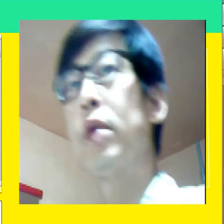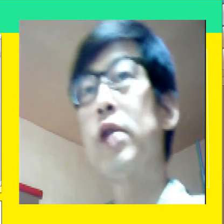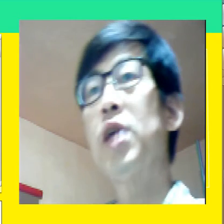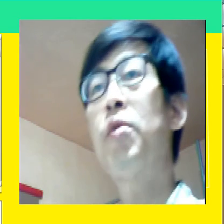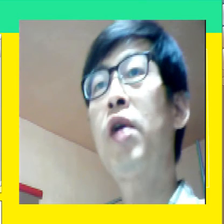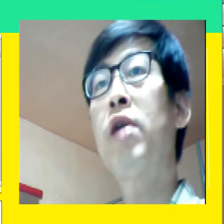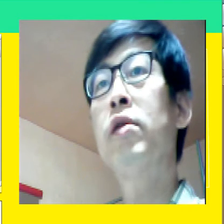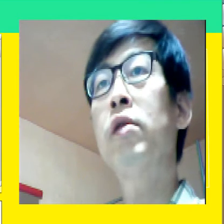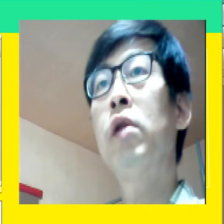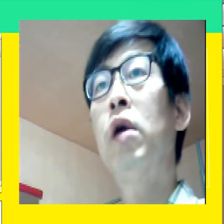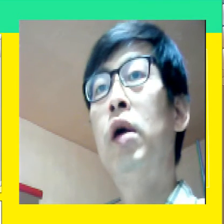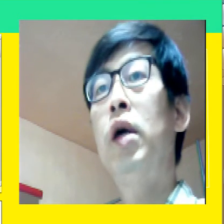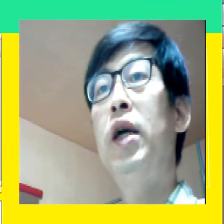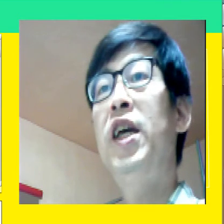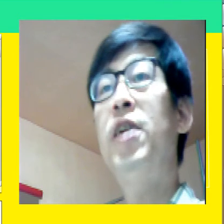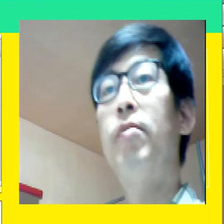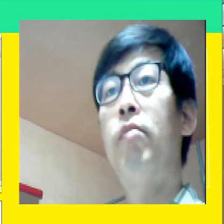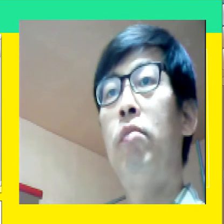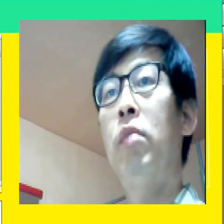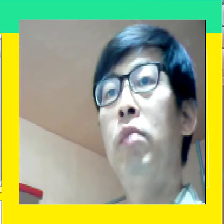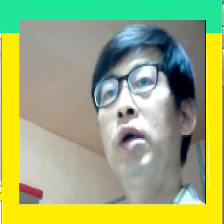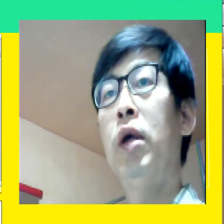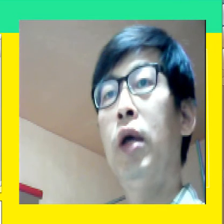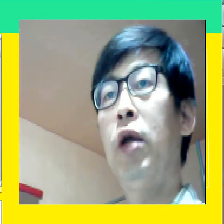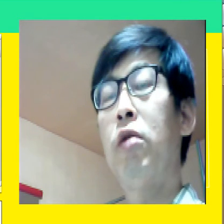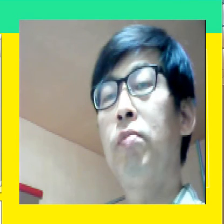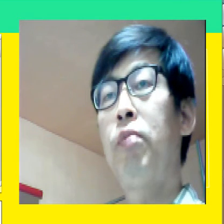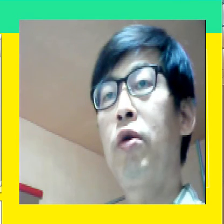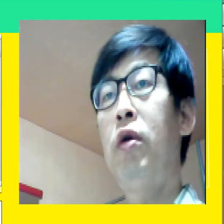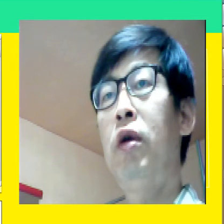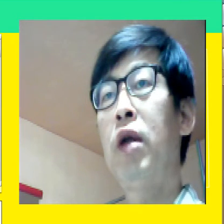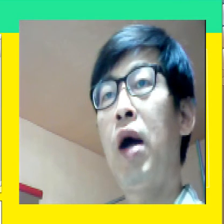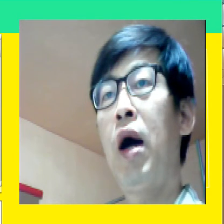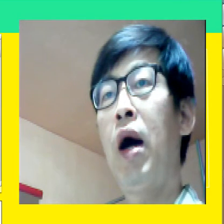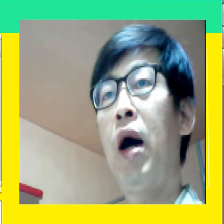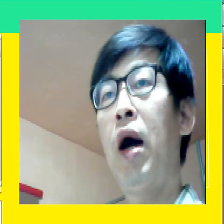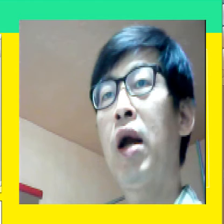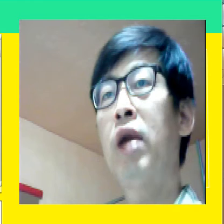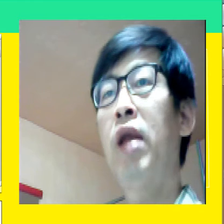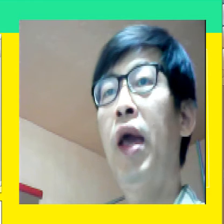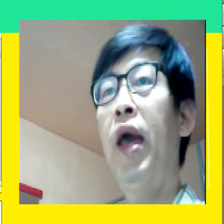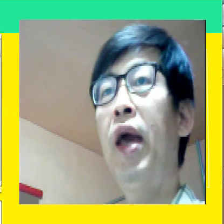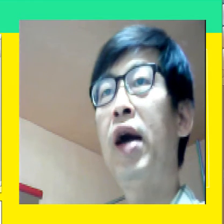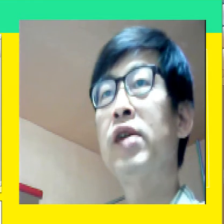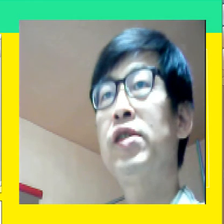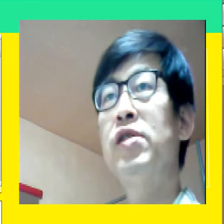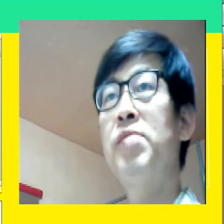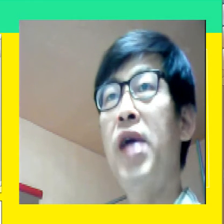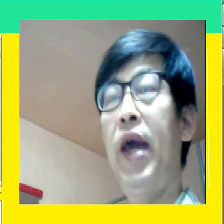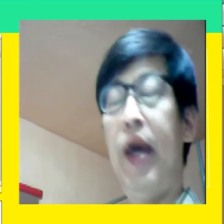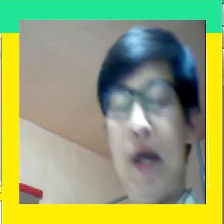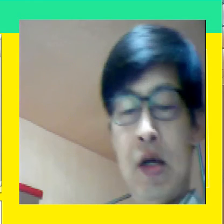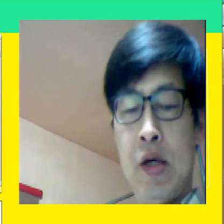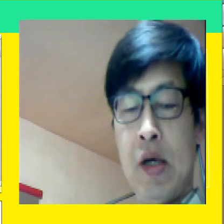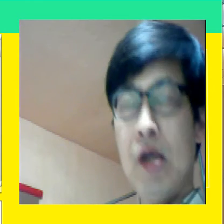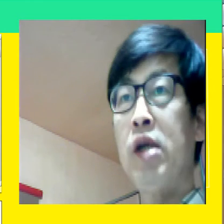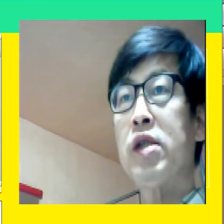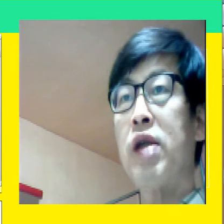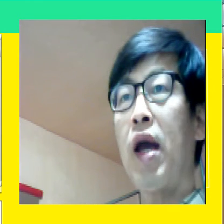자 이번에는 이름. 이름표를 달아 내 가슴에